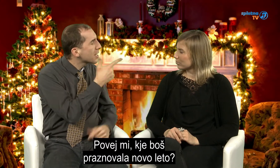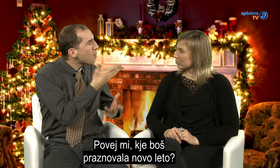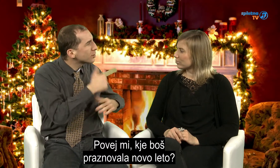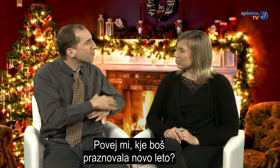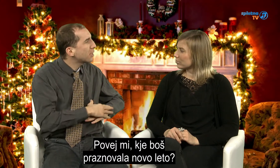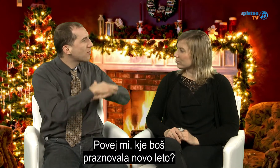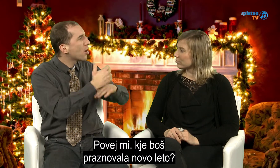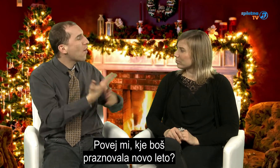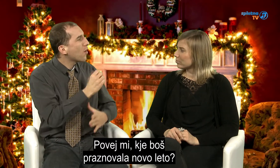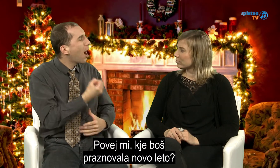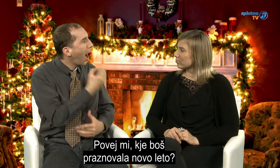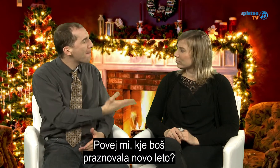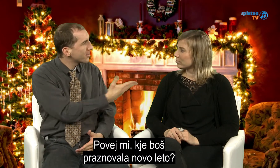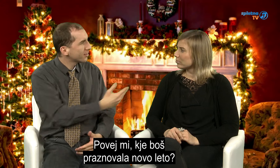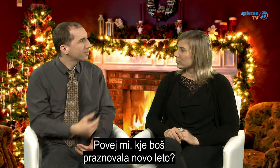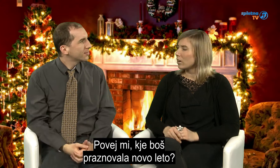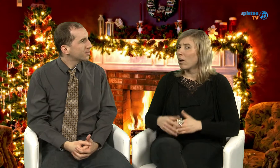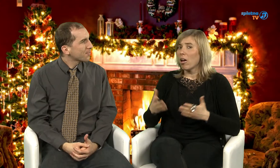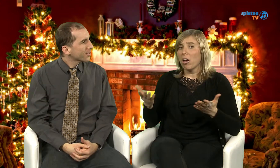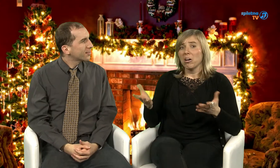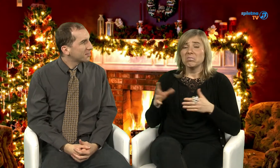Povej mi, kje boš praznovala novo leto?